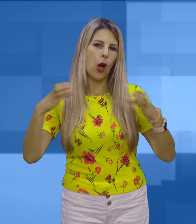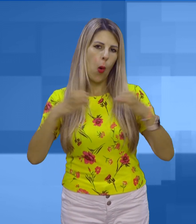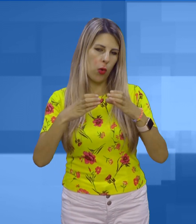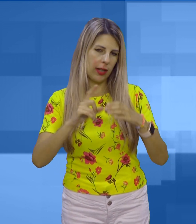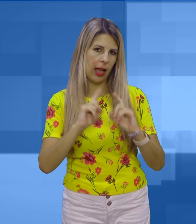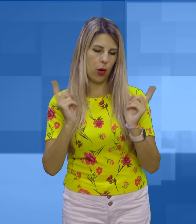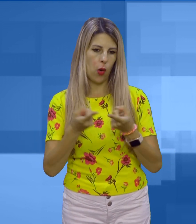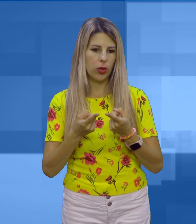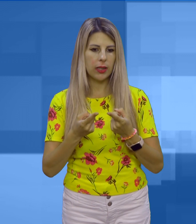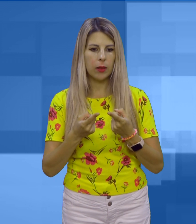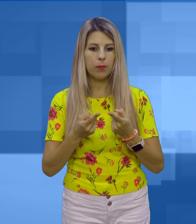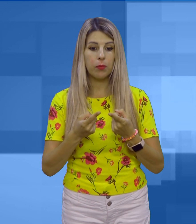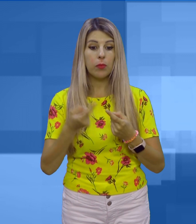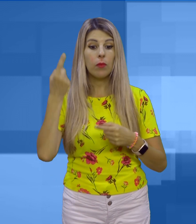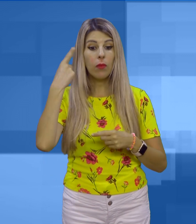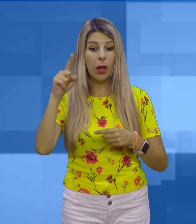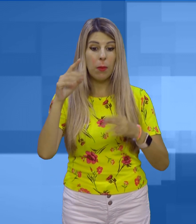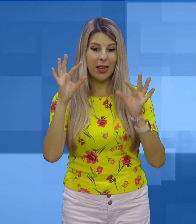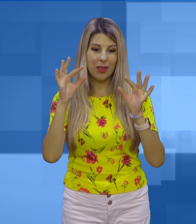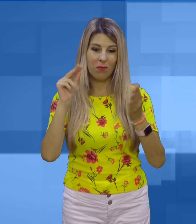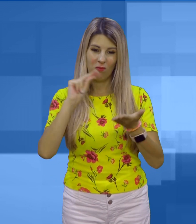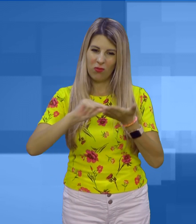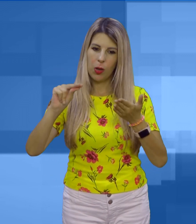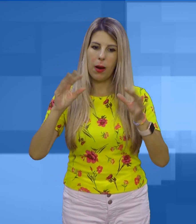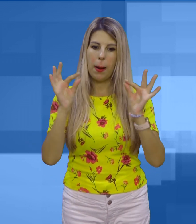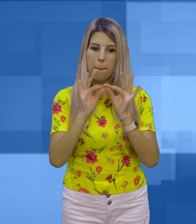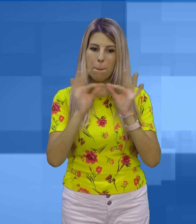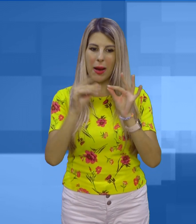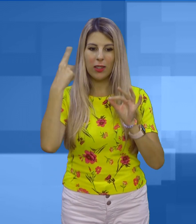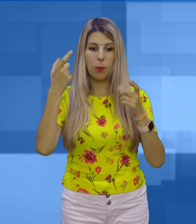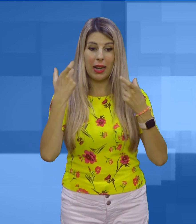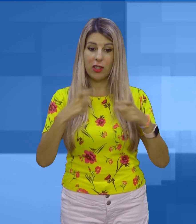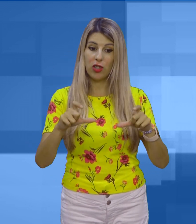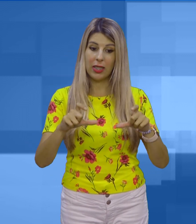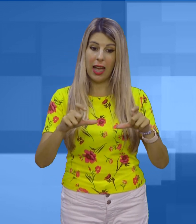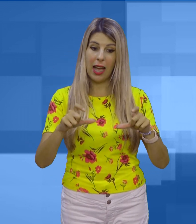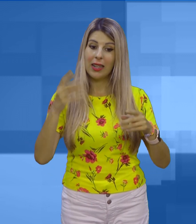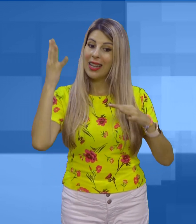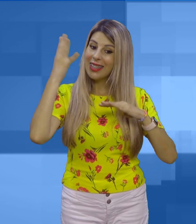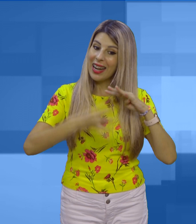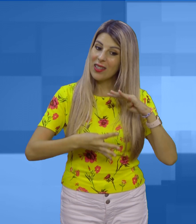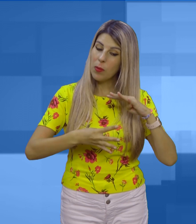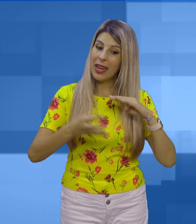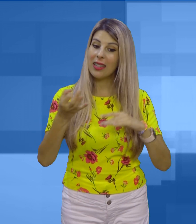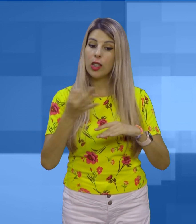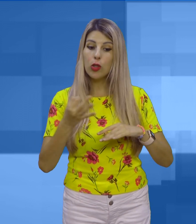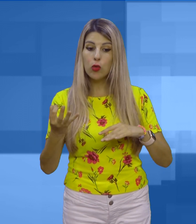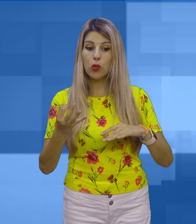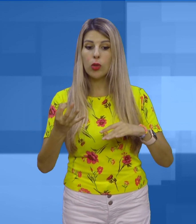Al fine di stipulare un patto per la città trasparente e leale, sono state attivate le prime interlocuzioni con le parti sociali,